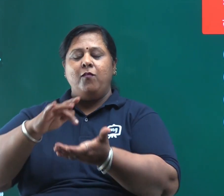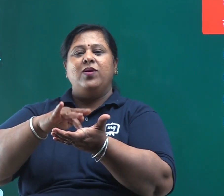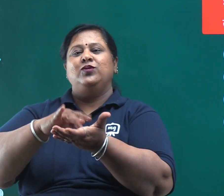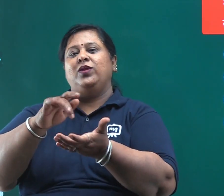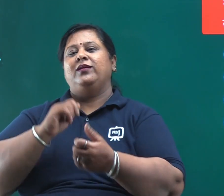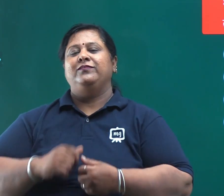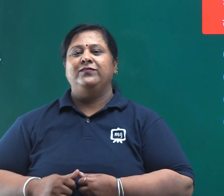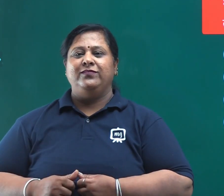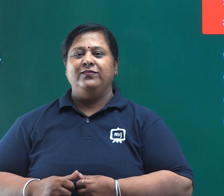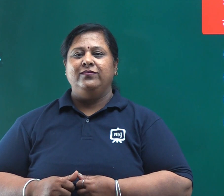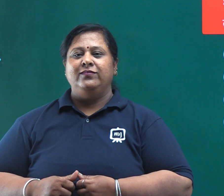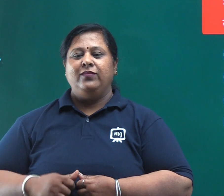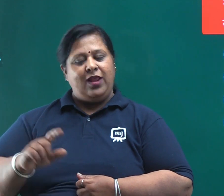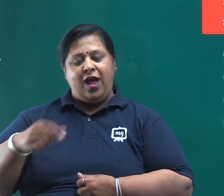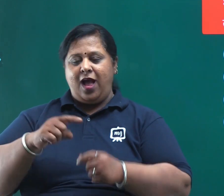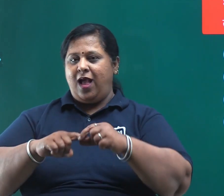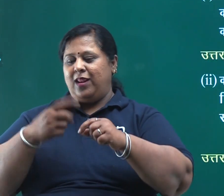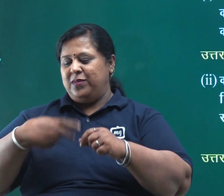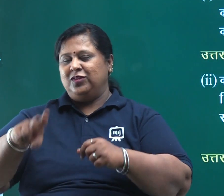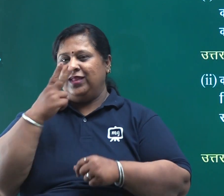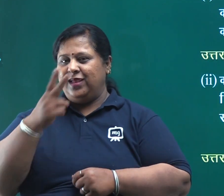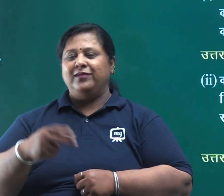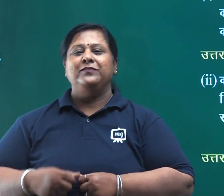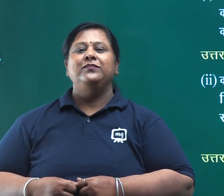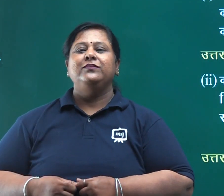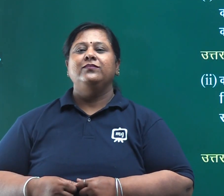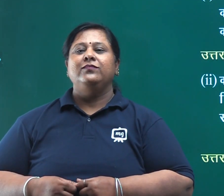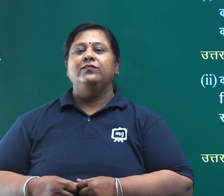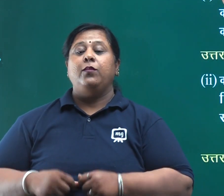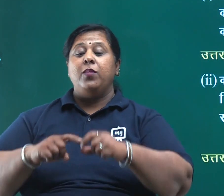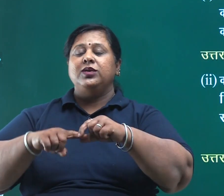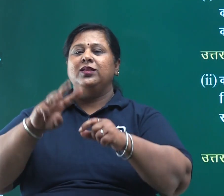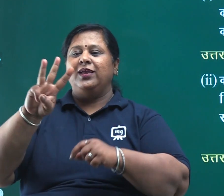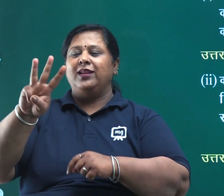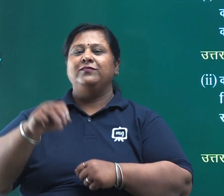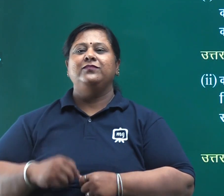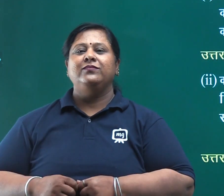मसूरी। आगे का प्रश्न देखते हैं। प्रश्न 3,